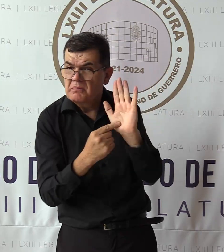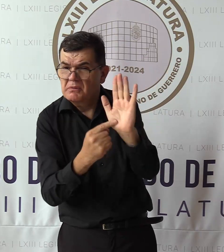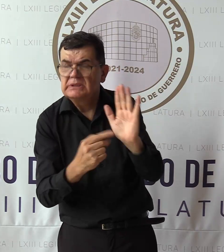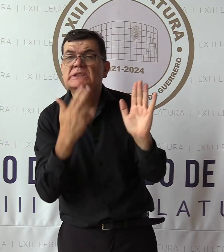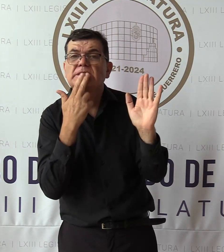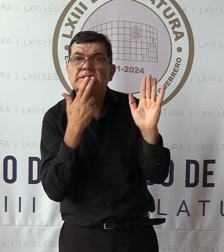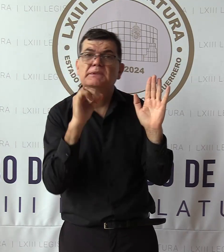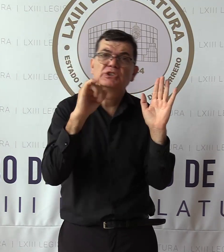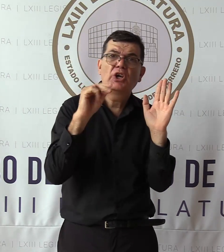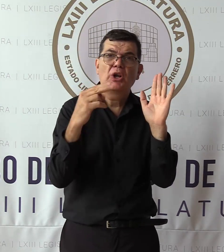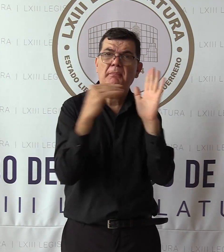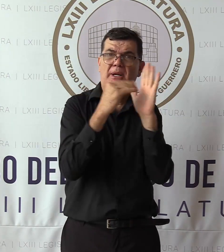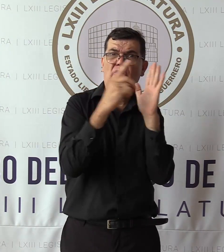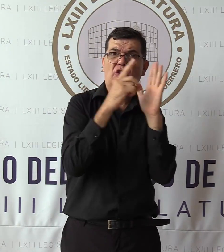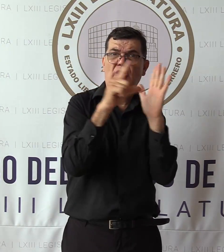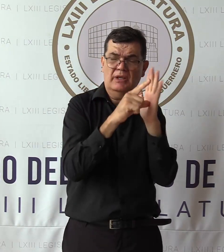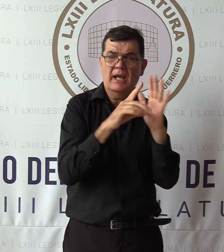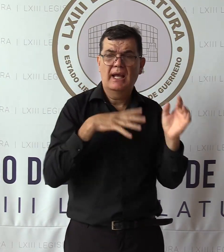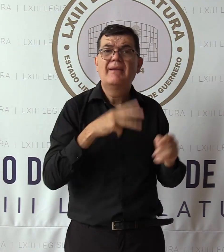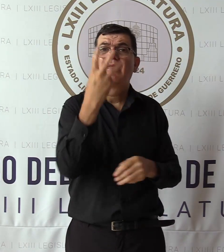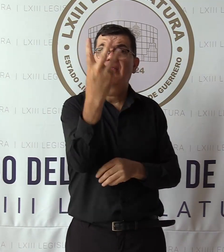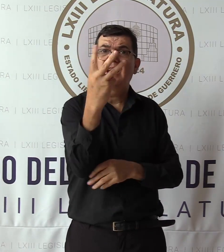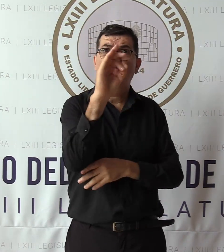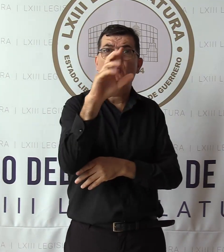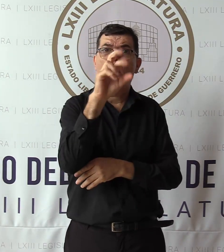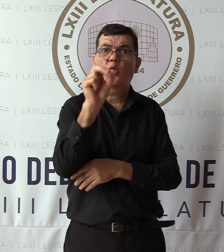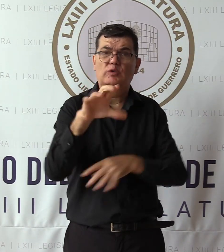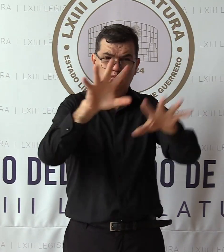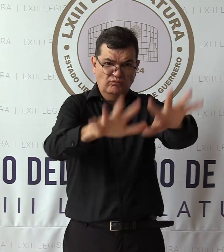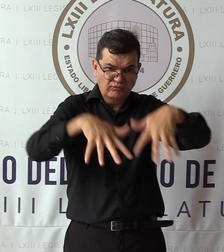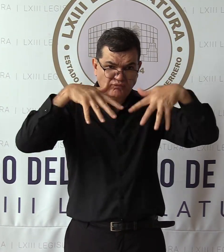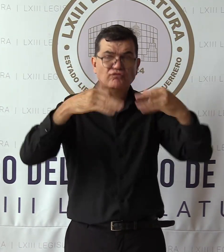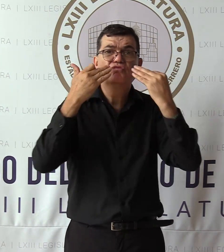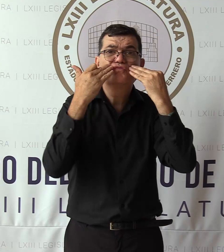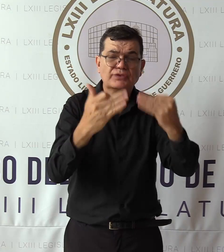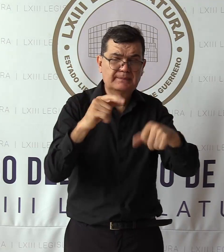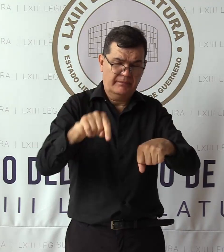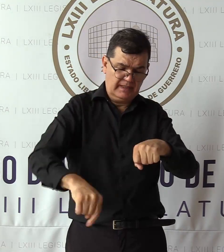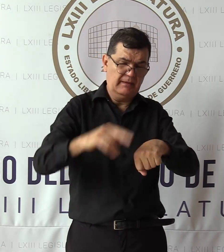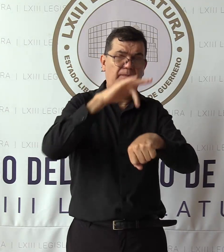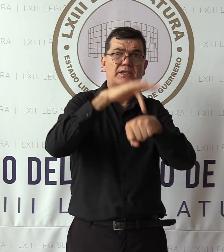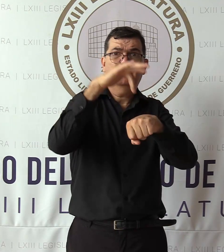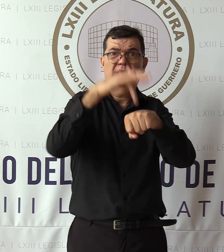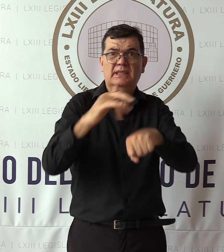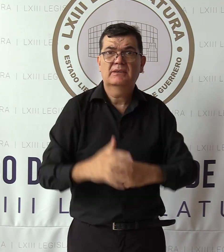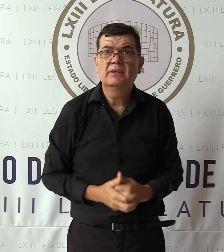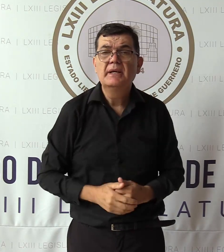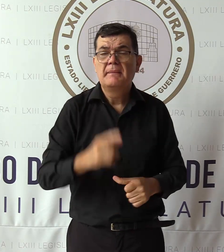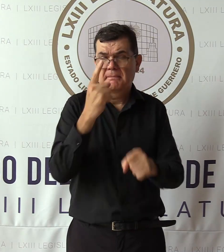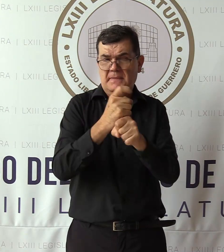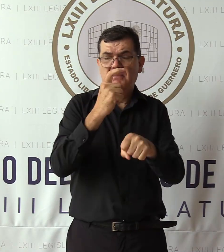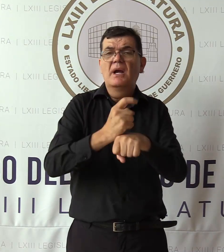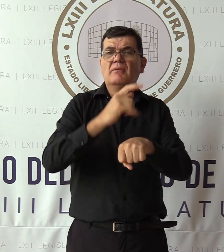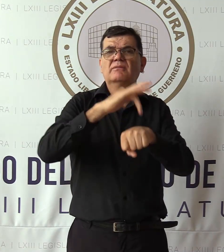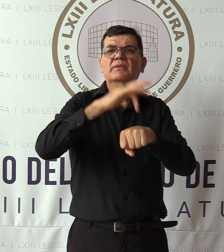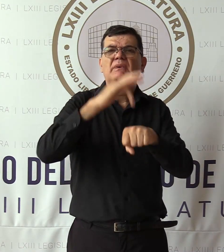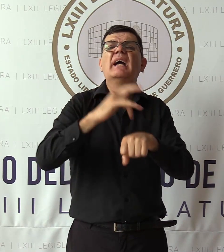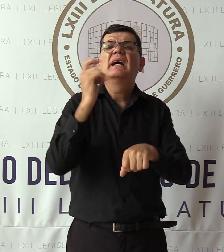planteada. Se realizaron 3 foros presenciales. Chilpancingo de los Bravo. El primer foro se llevó a cabo el 3 de diciembre